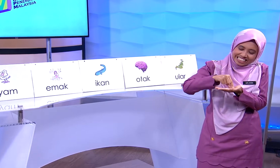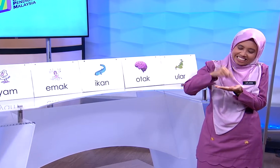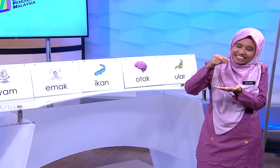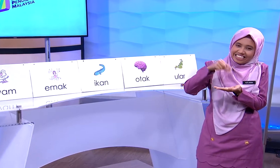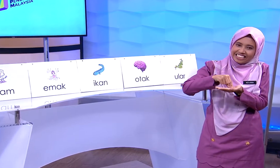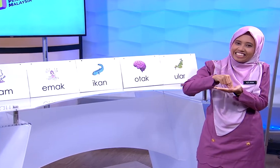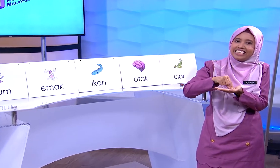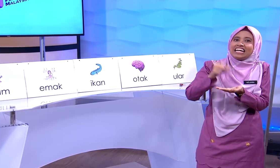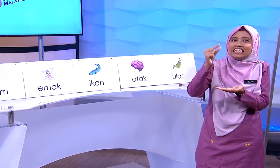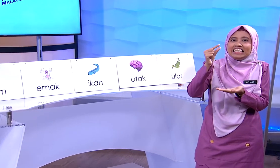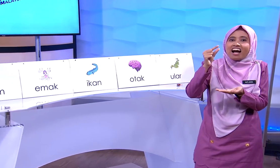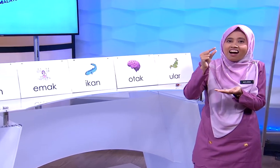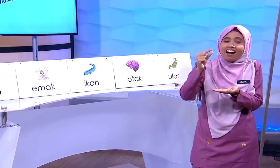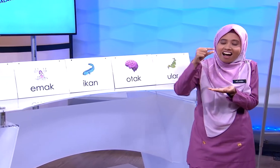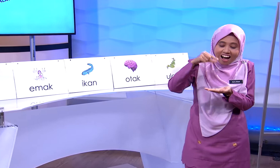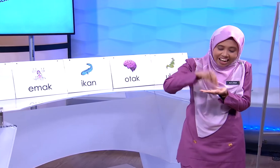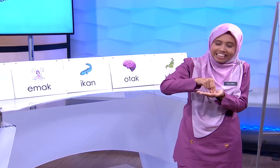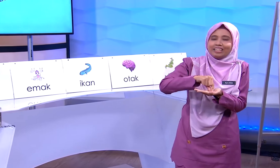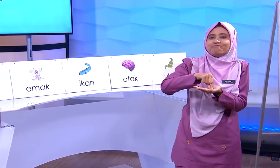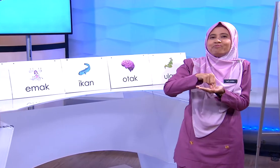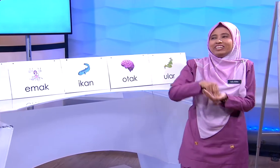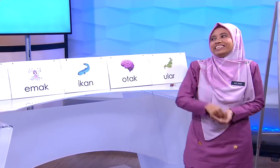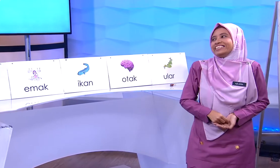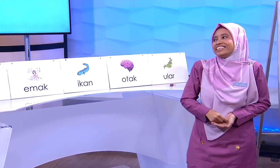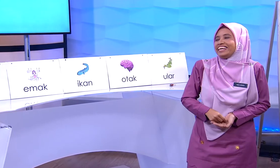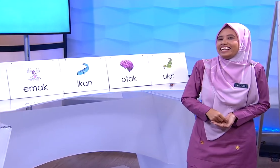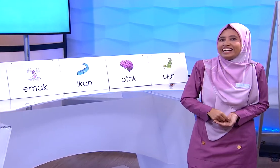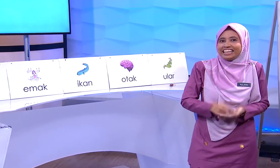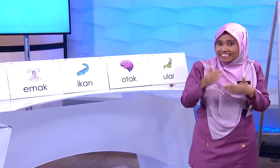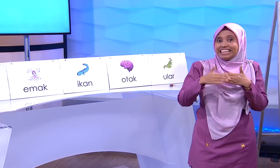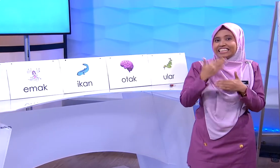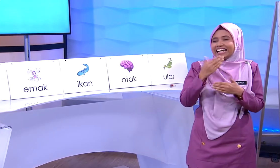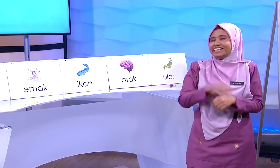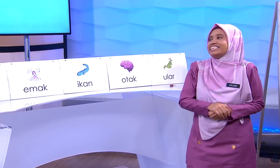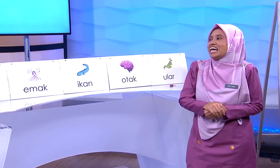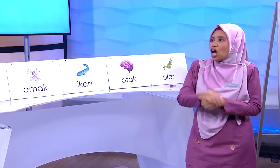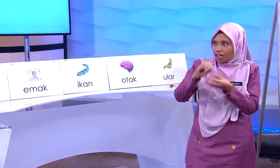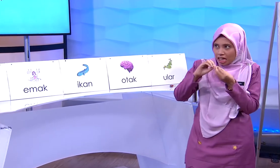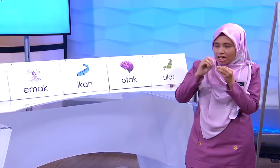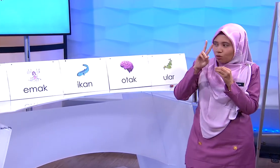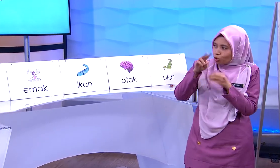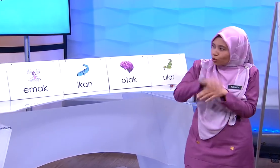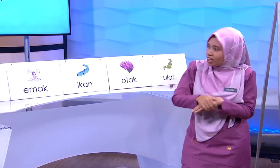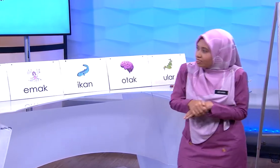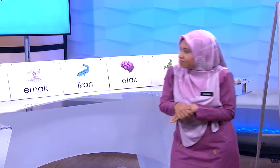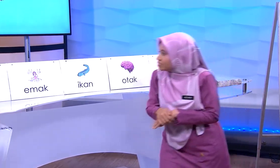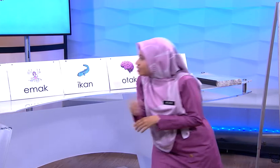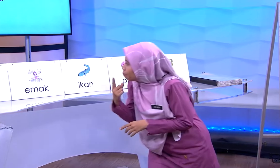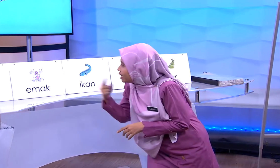Islami doa ini ayam Oke tenang key cape